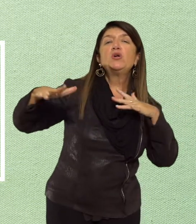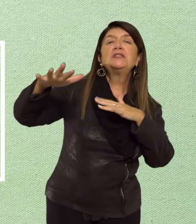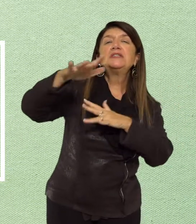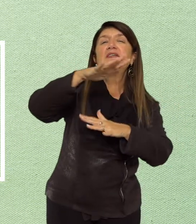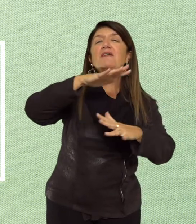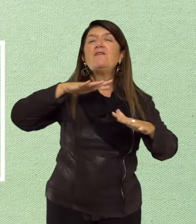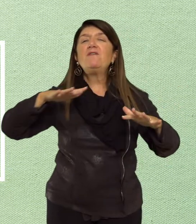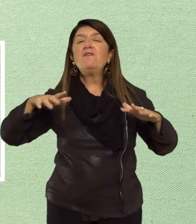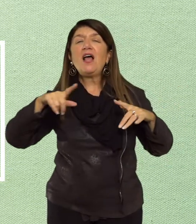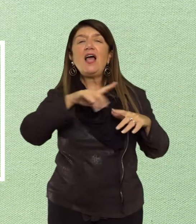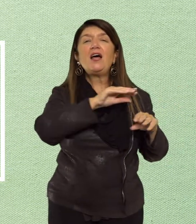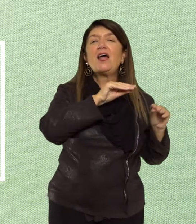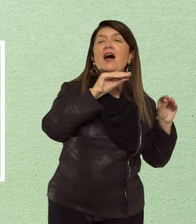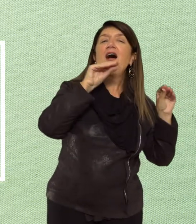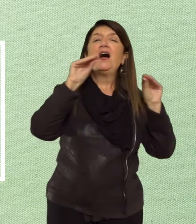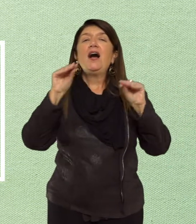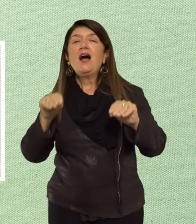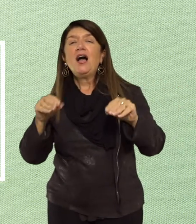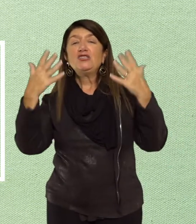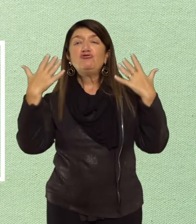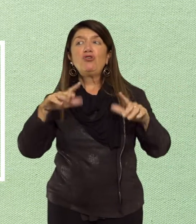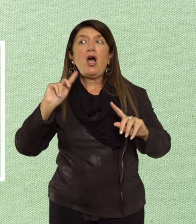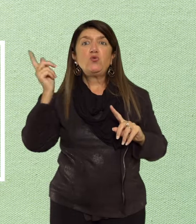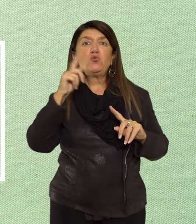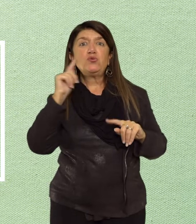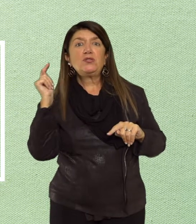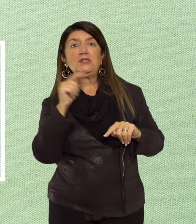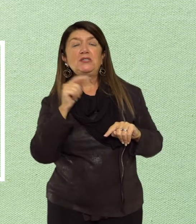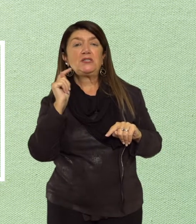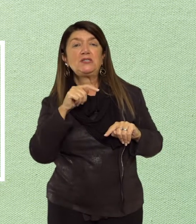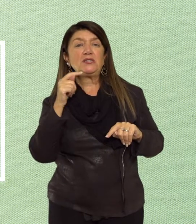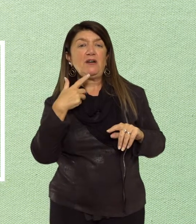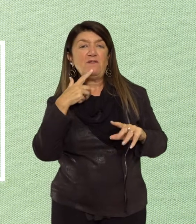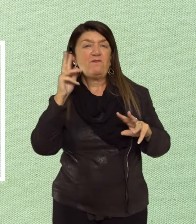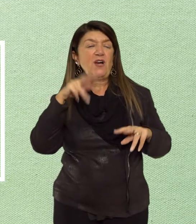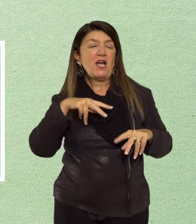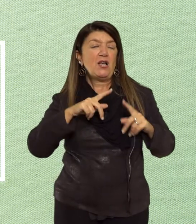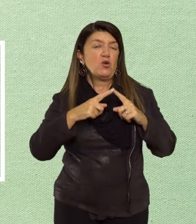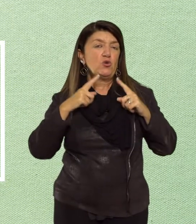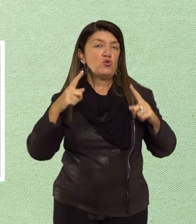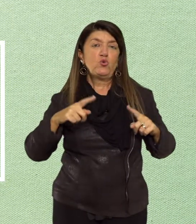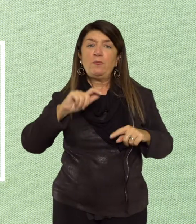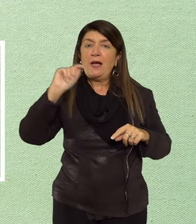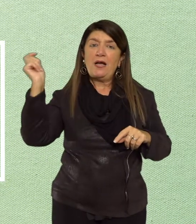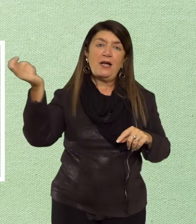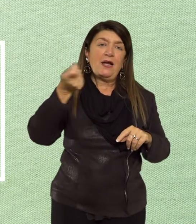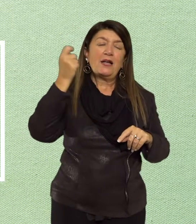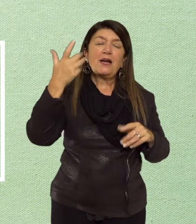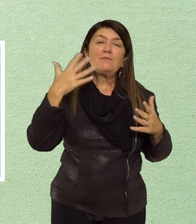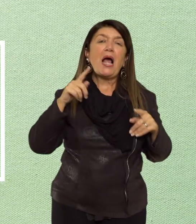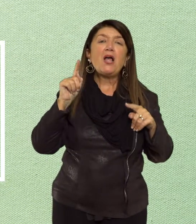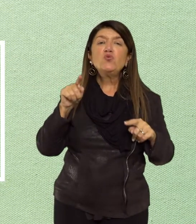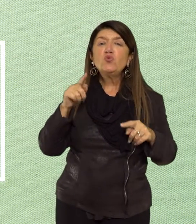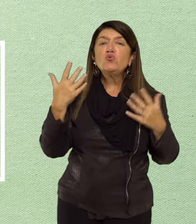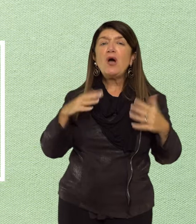già super vincente, però com'è stato essere lì? E essere insieme a grandissimi atleti